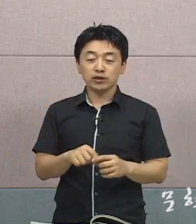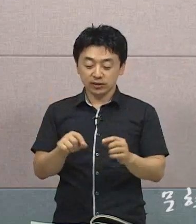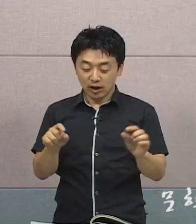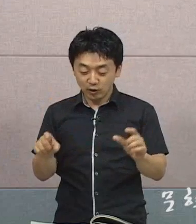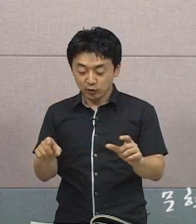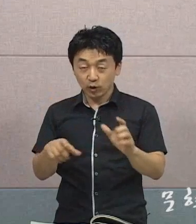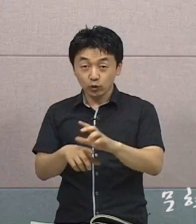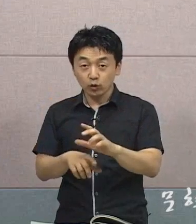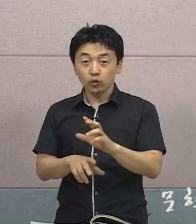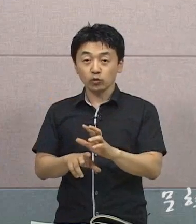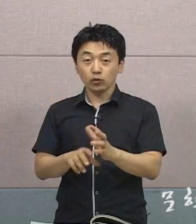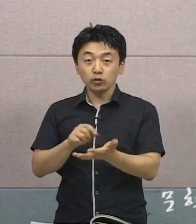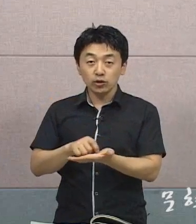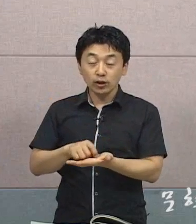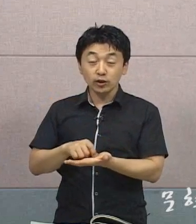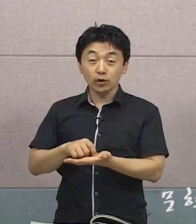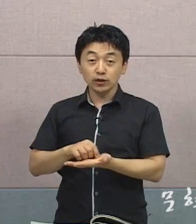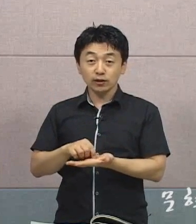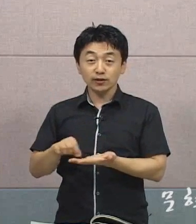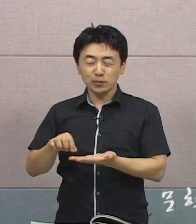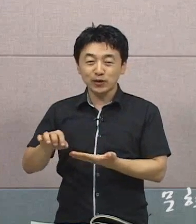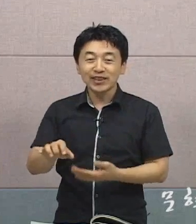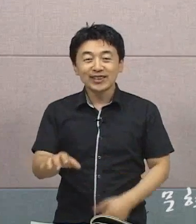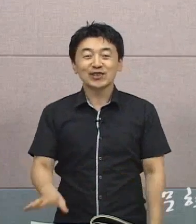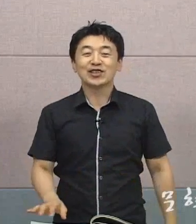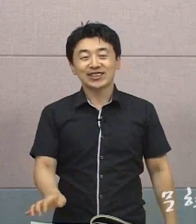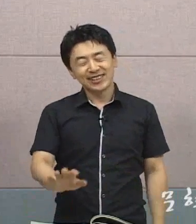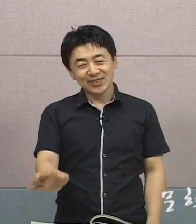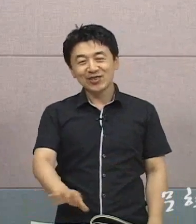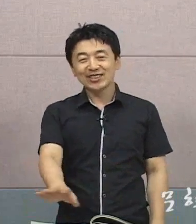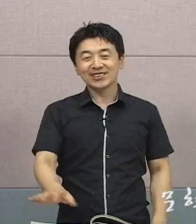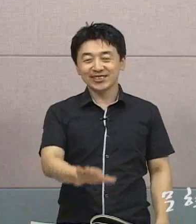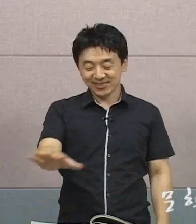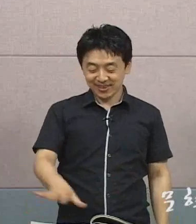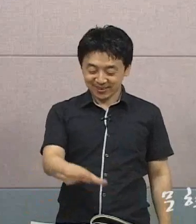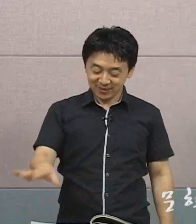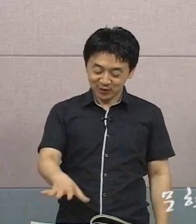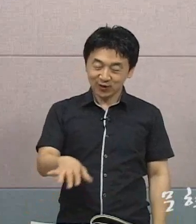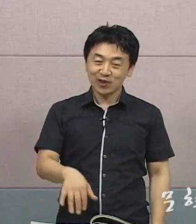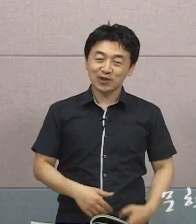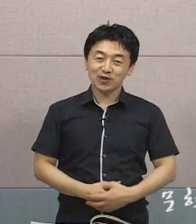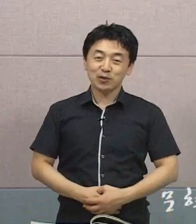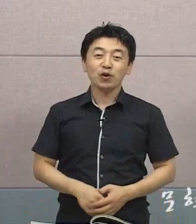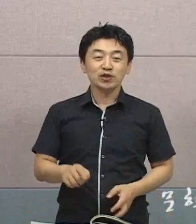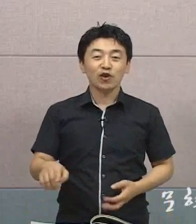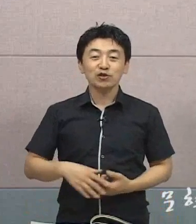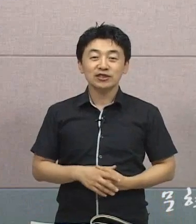그냥, 아이쿠, 어이구, 아니, 뭐, 이런 뉘앙스의 것들로 사용해 주시면 훨씬 더 어울리는